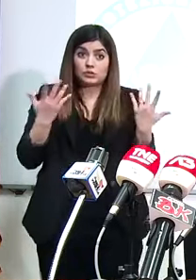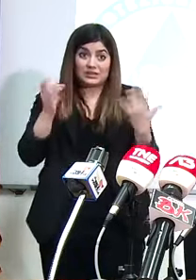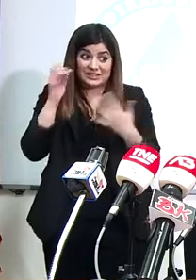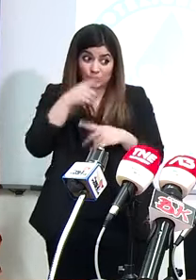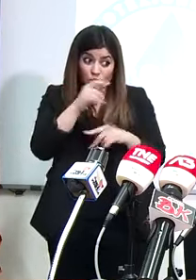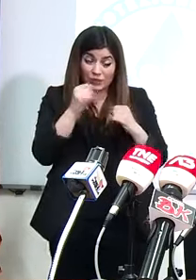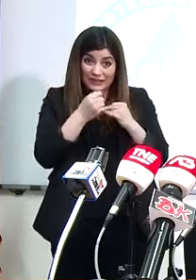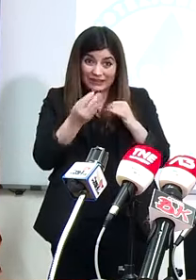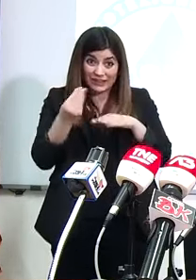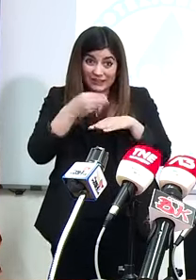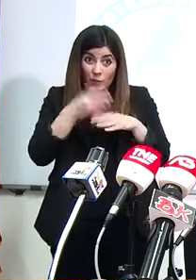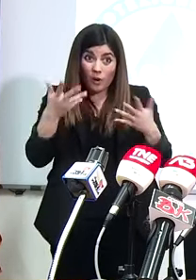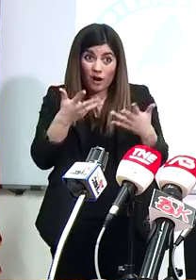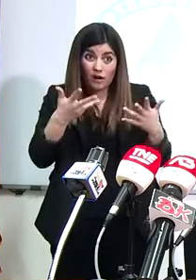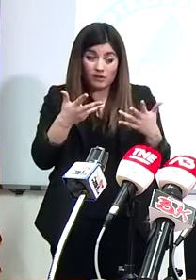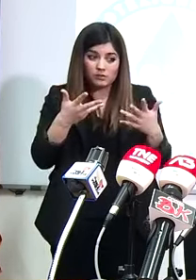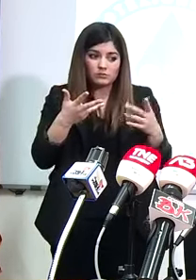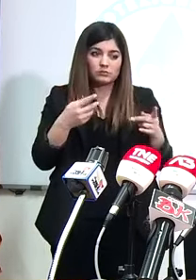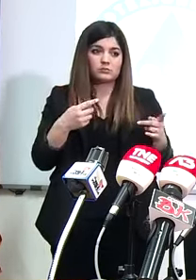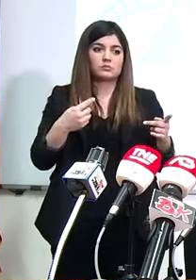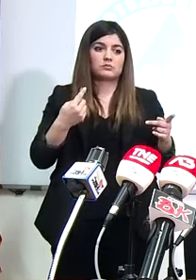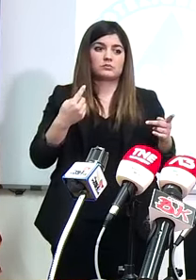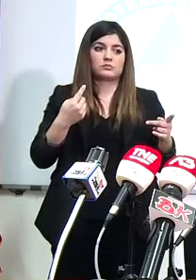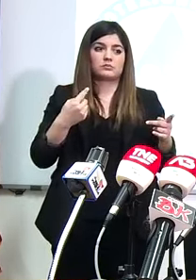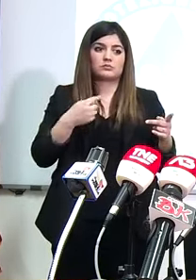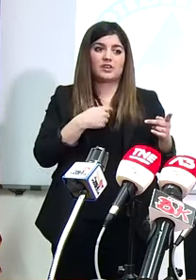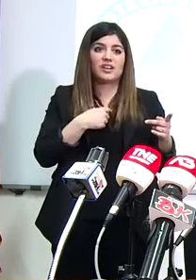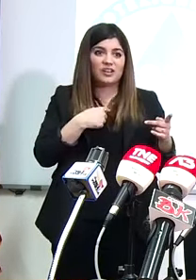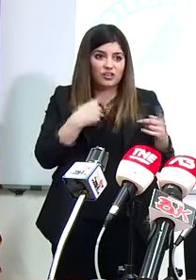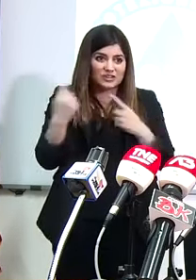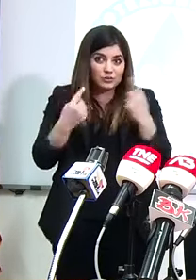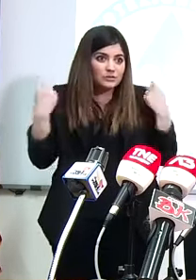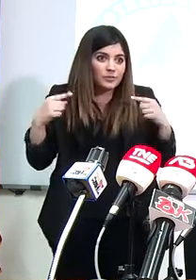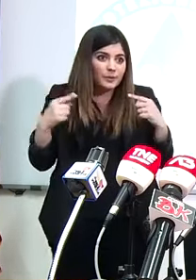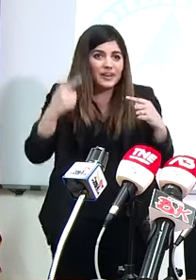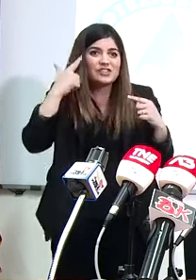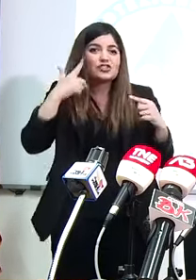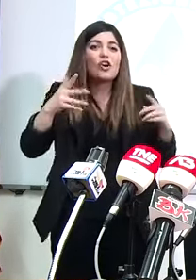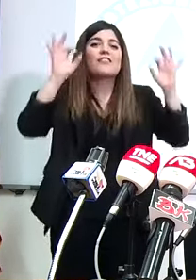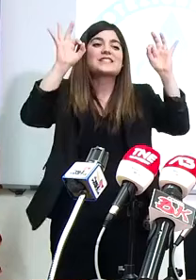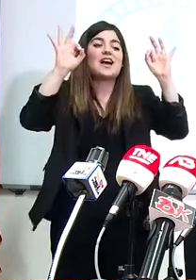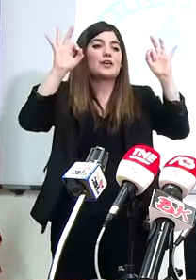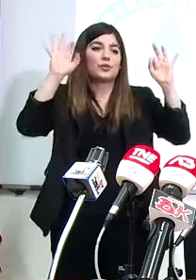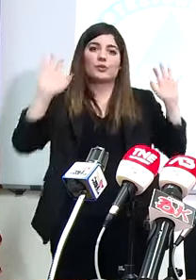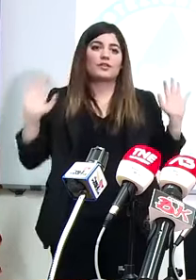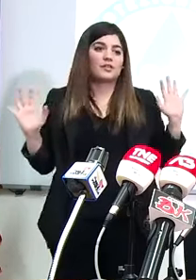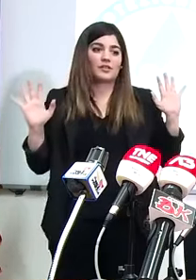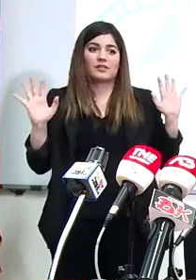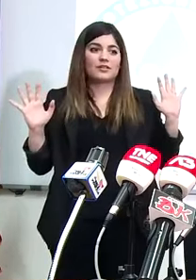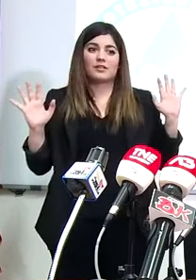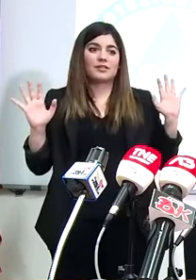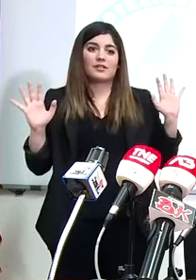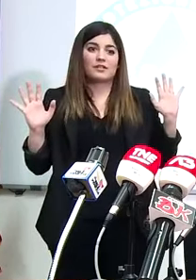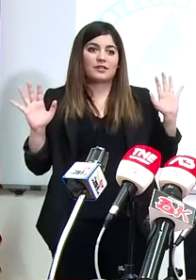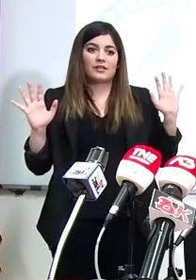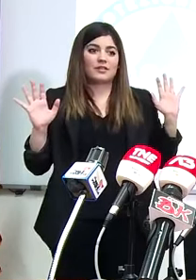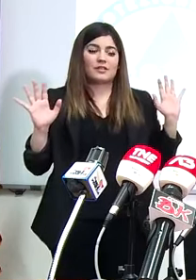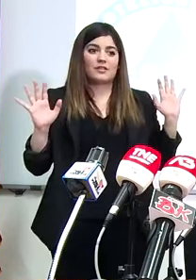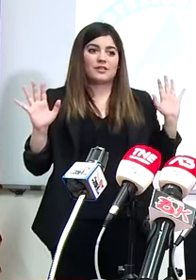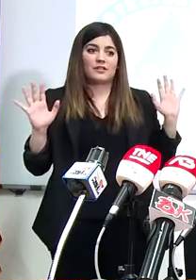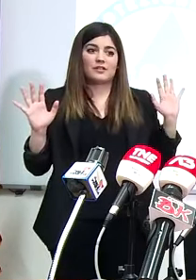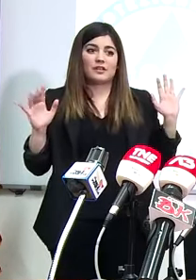allora prima roba di questi signori questi fatti non so assolutamente nulla ma registrate lo bene non mi dicono nulla